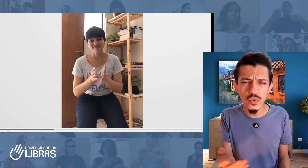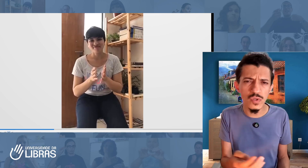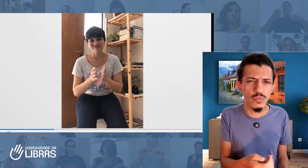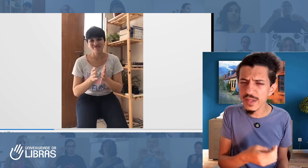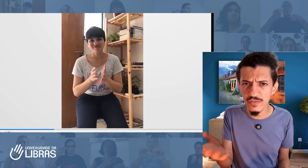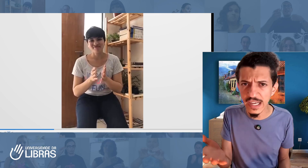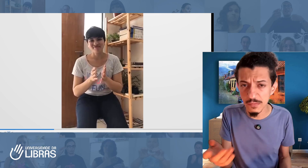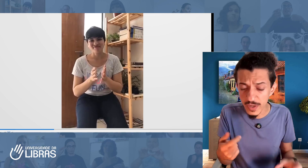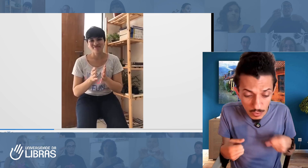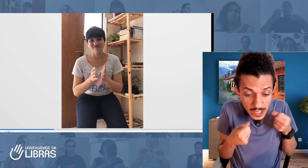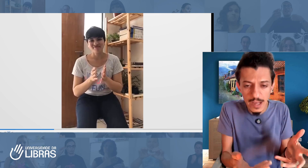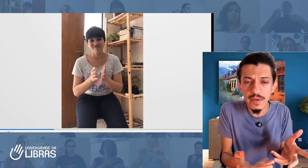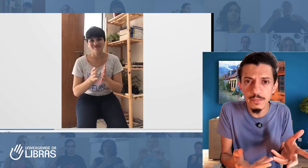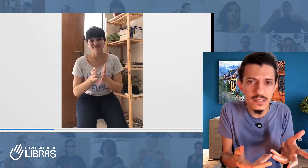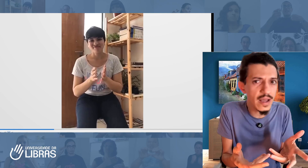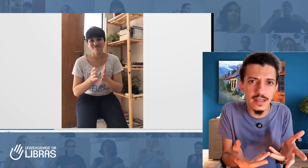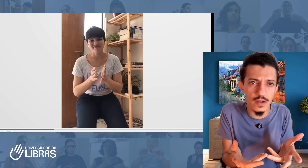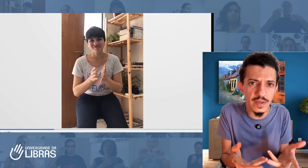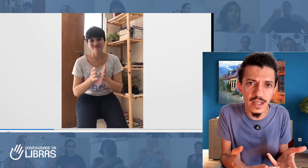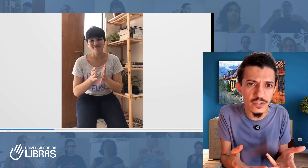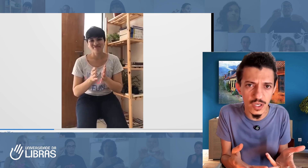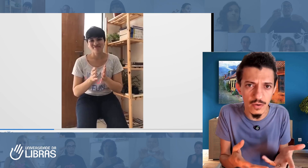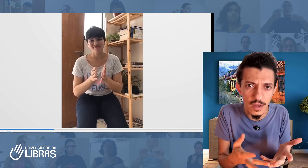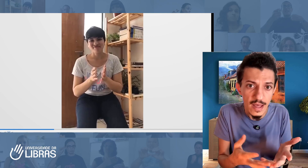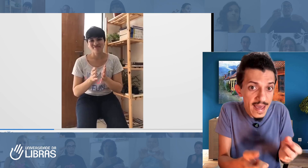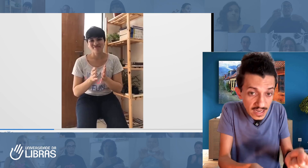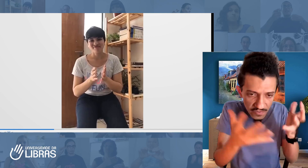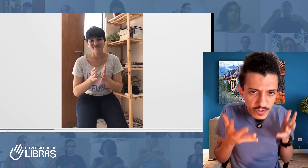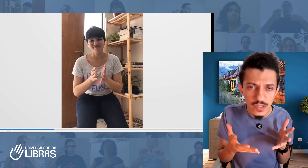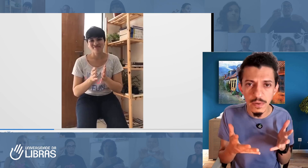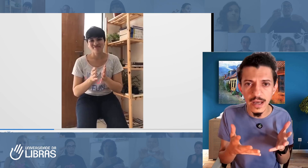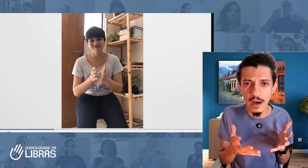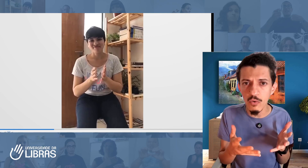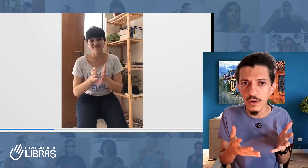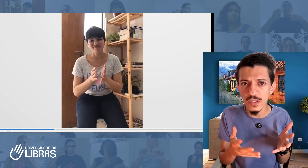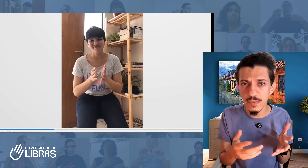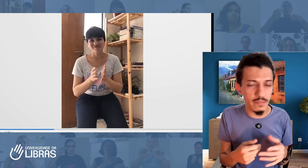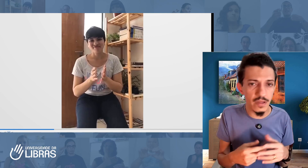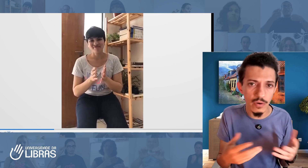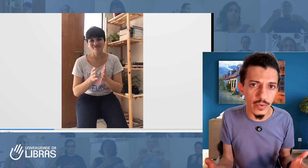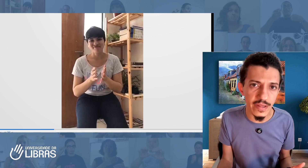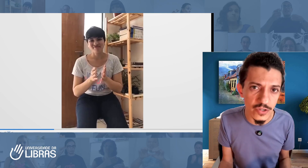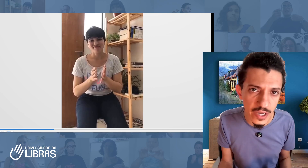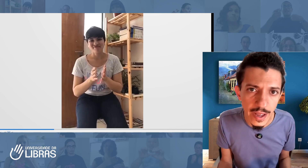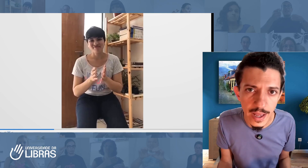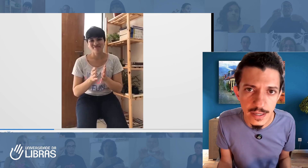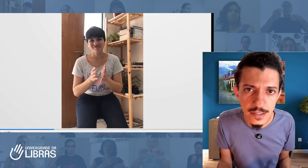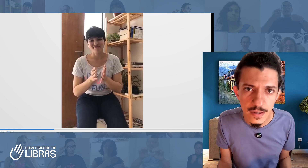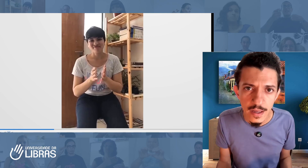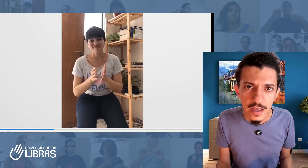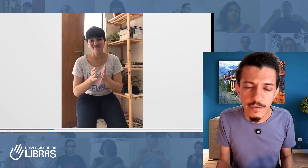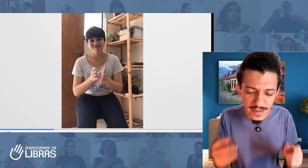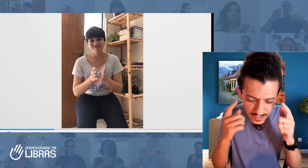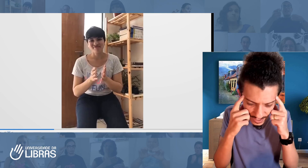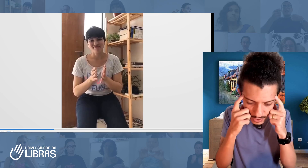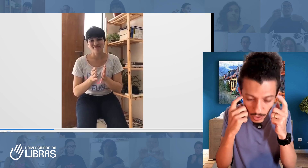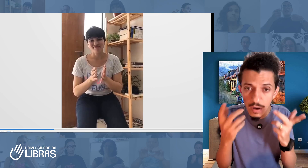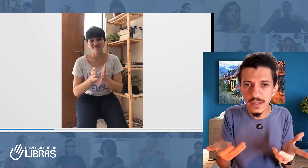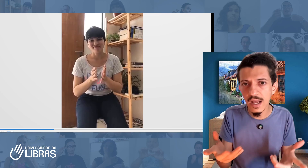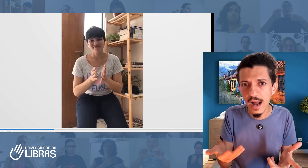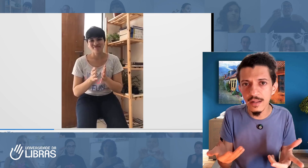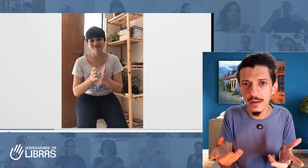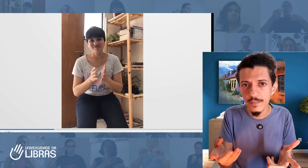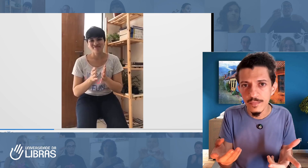dos surdos muitas vezes, porque eu queria me expressar e eles não me entendiam. Eles vinham explicar alguma coisa para mim e eu não entendia eles. E eu falei assim, gente, tinha alguma